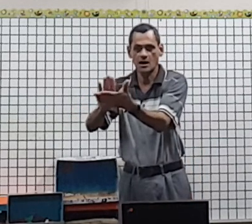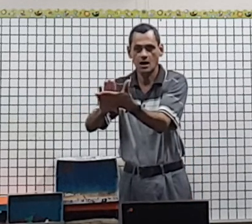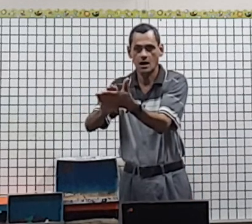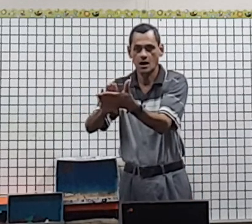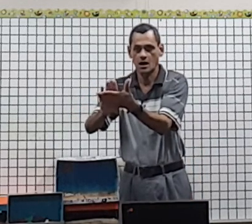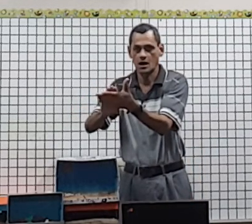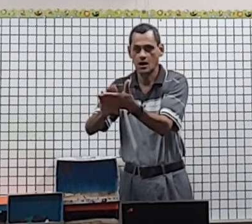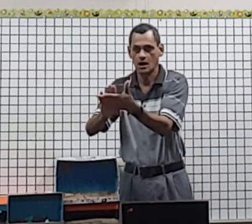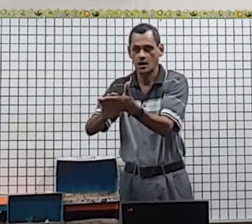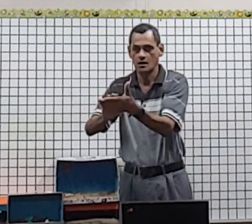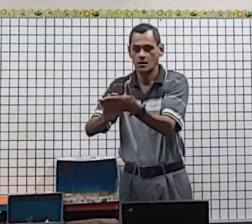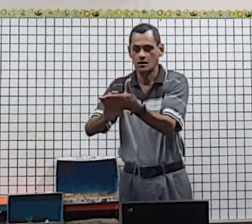escuela,